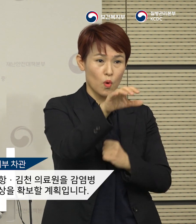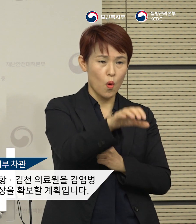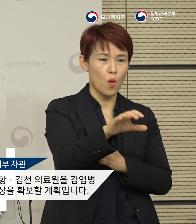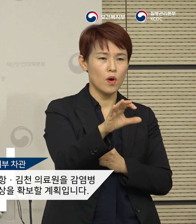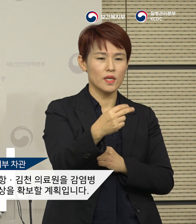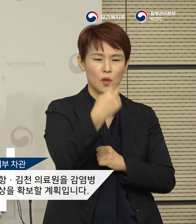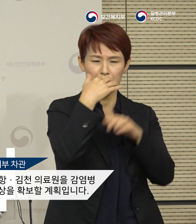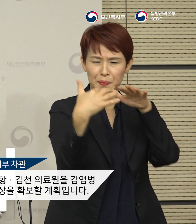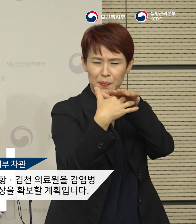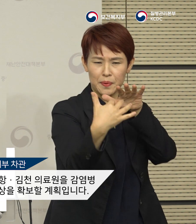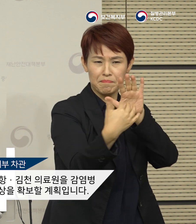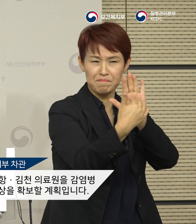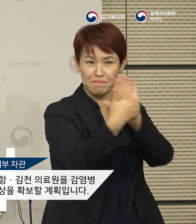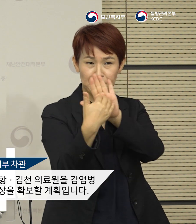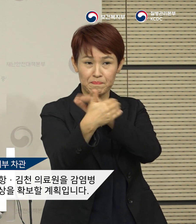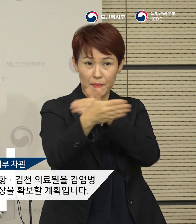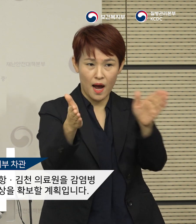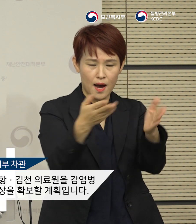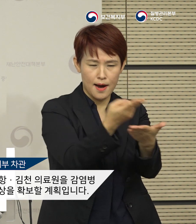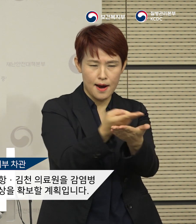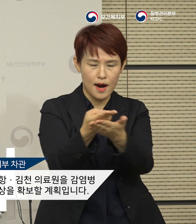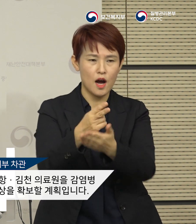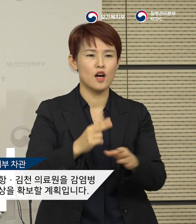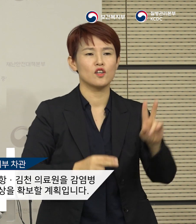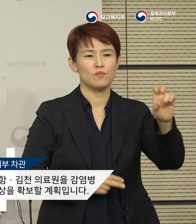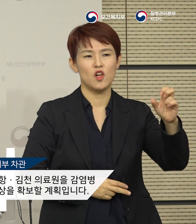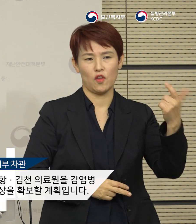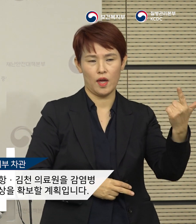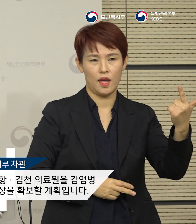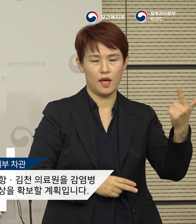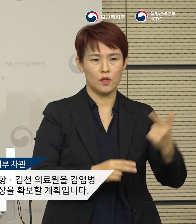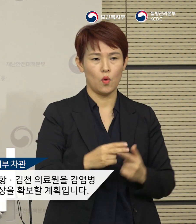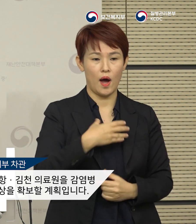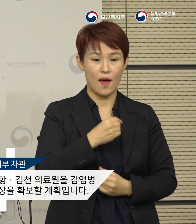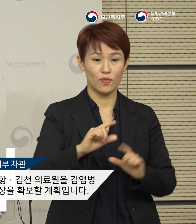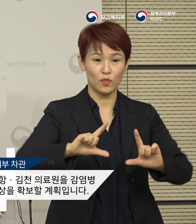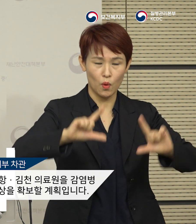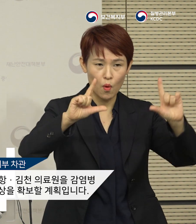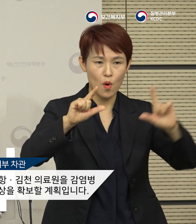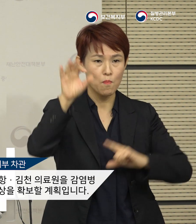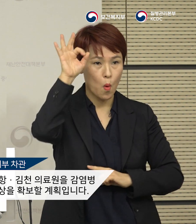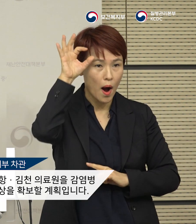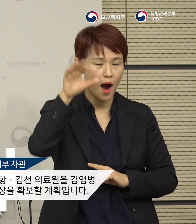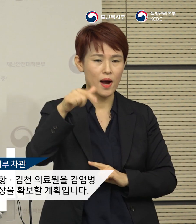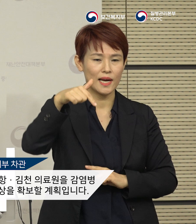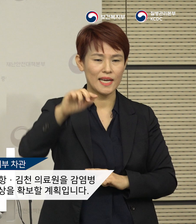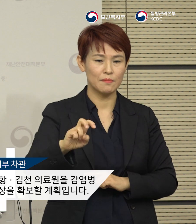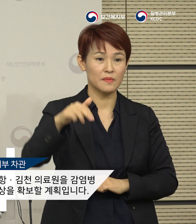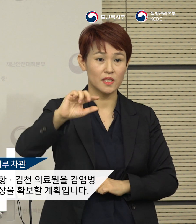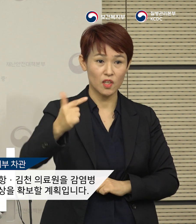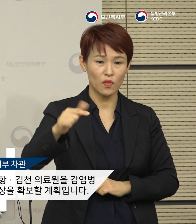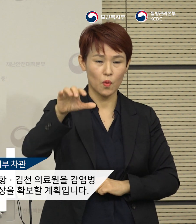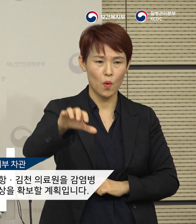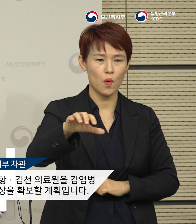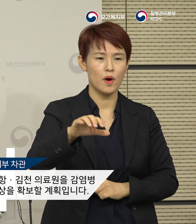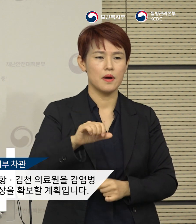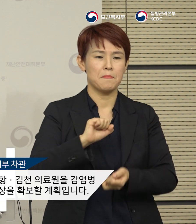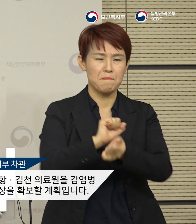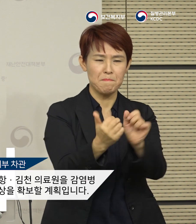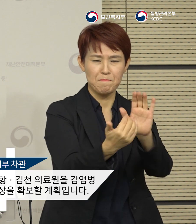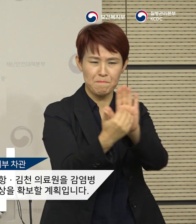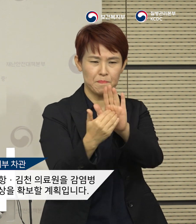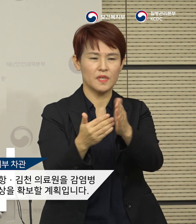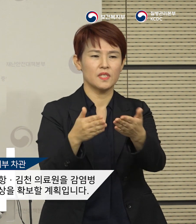병상 26개와 안동, 포항, 김천 의료원을 감염병 전담병원으로 지정하고 이달